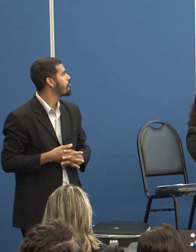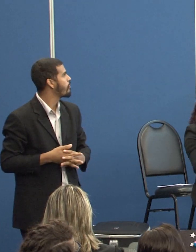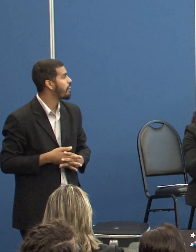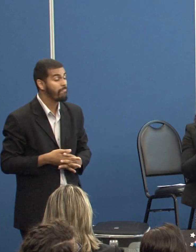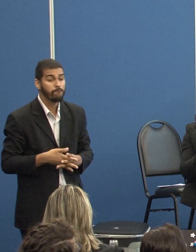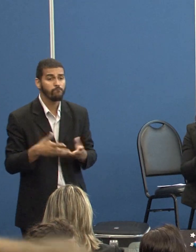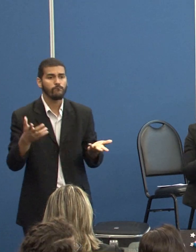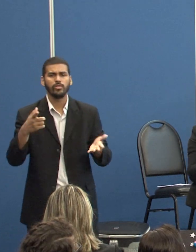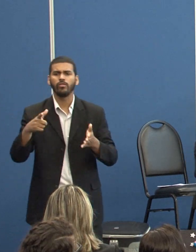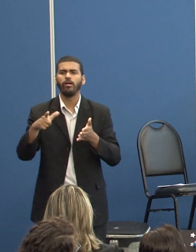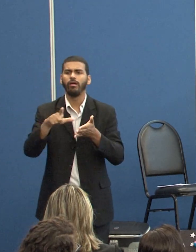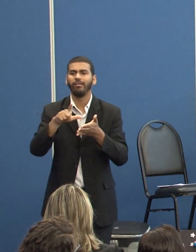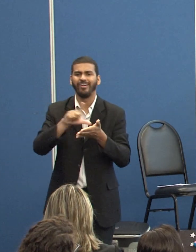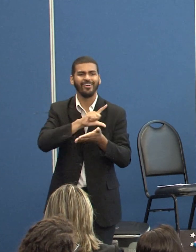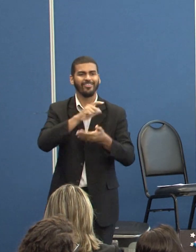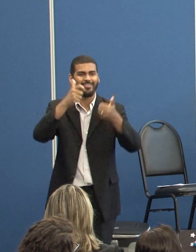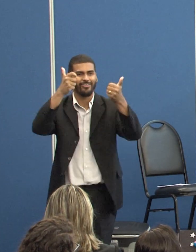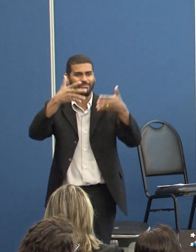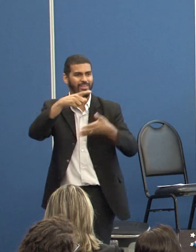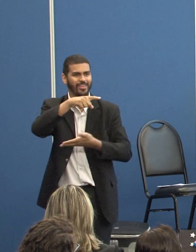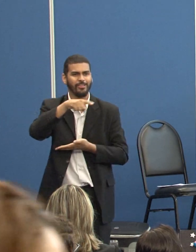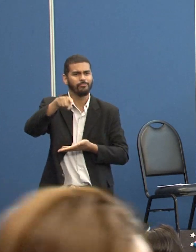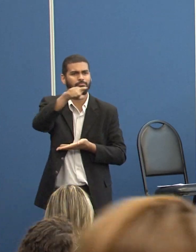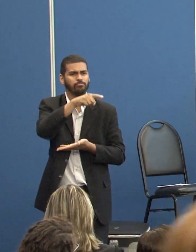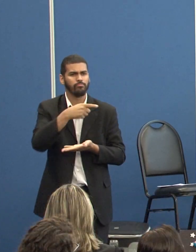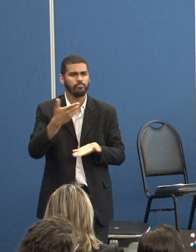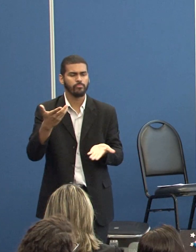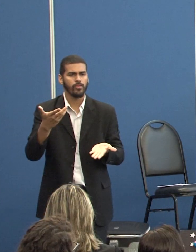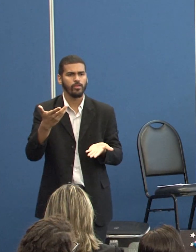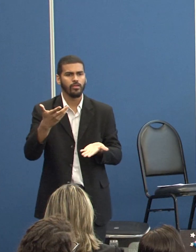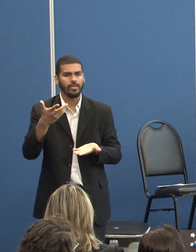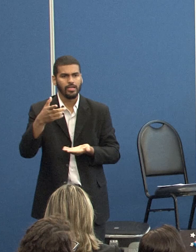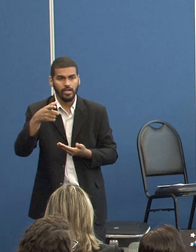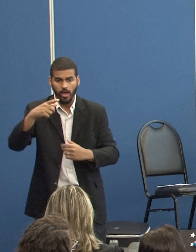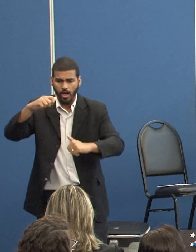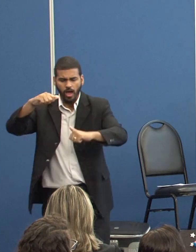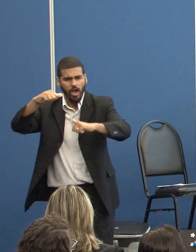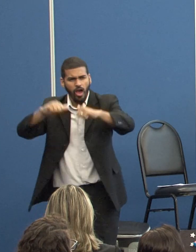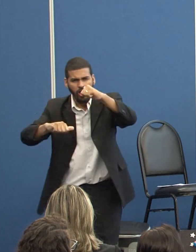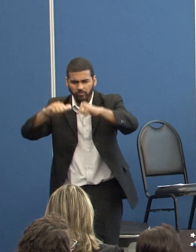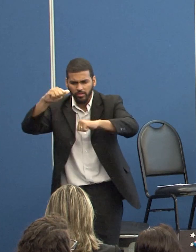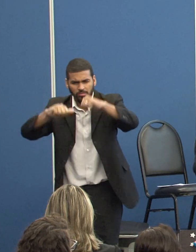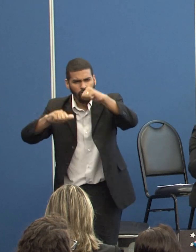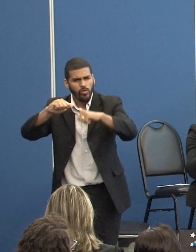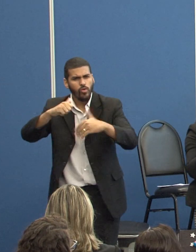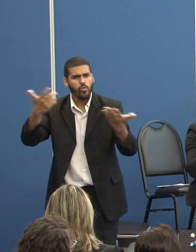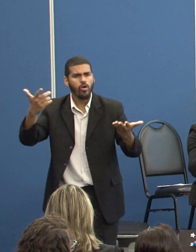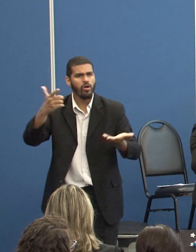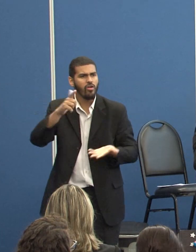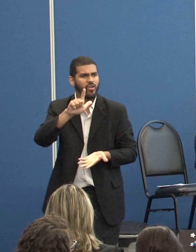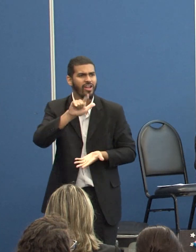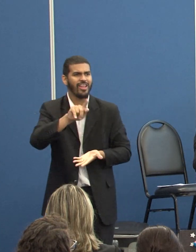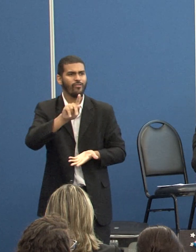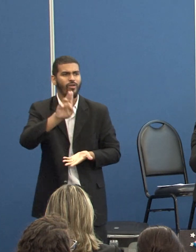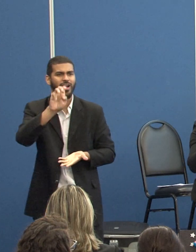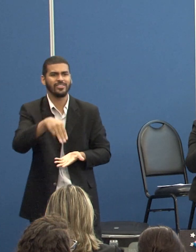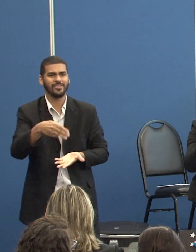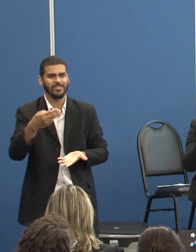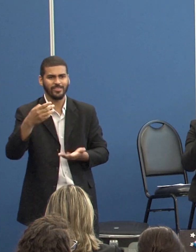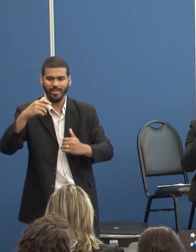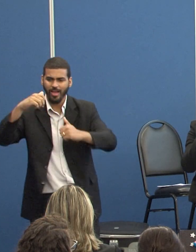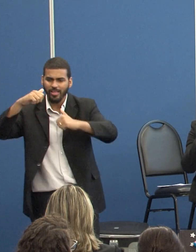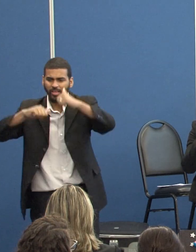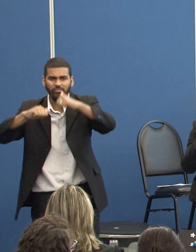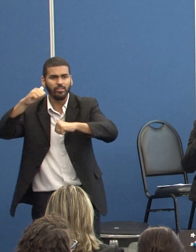Como eu falei para vocês, que linguagem que está sendo empregada nessas avaliações? Agora já vou estar falando como avaliação no sentido